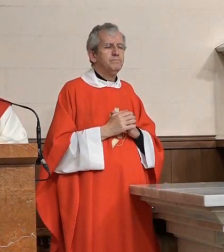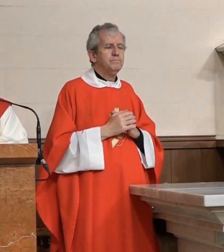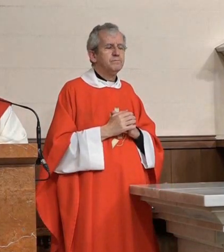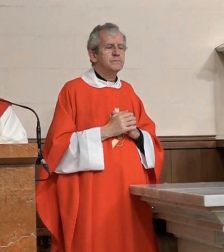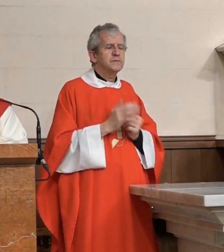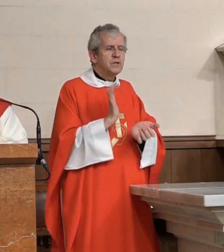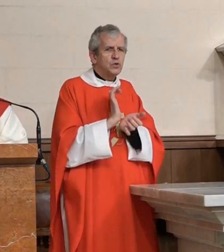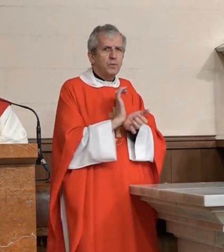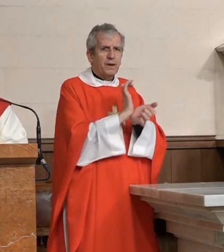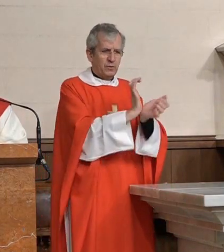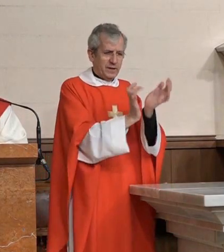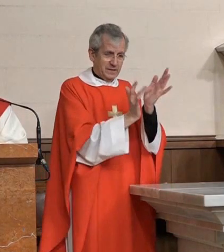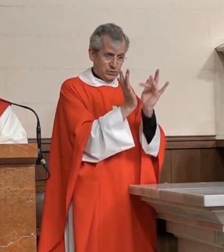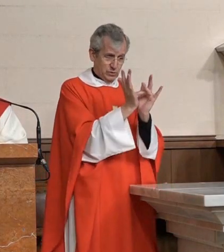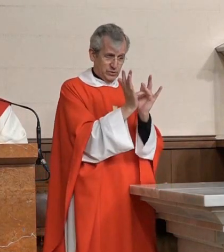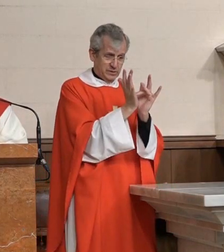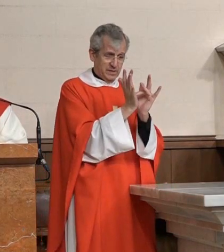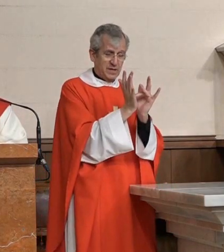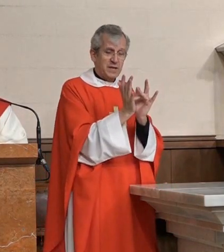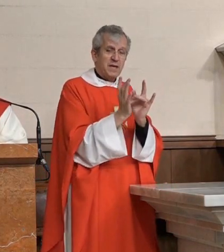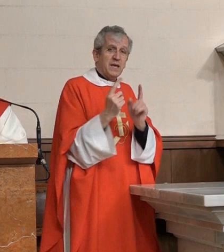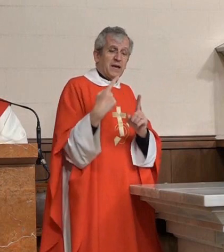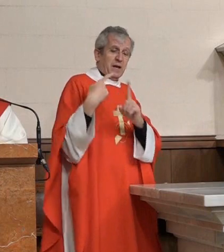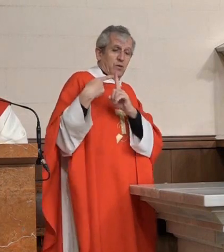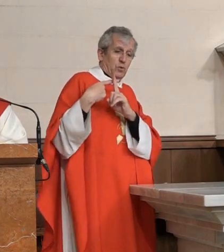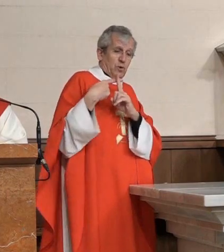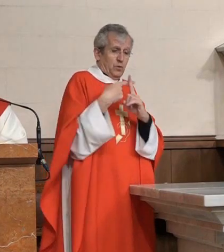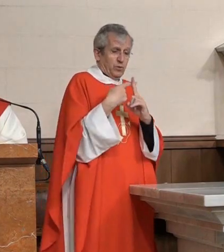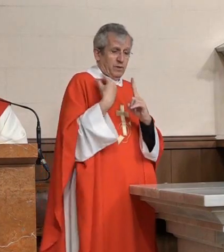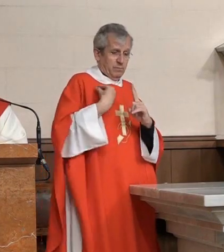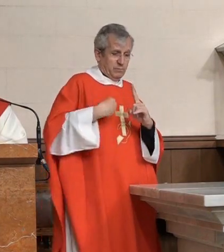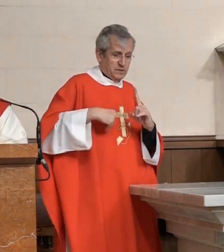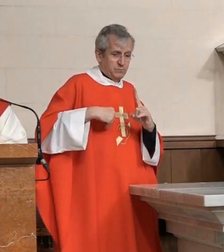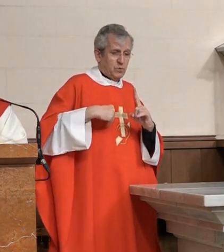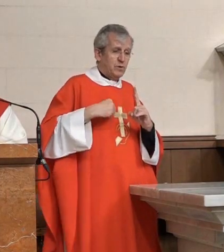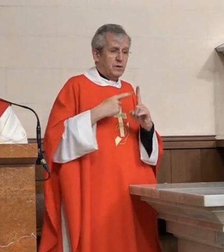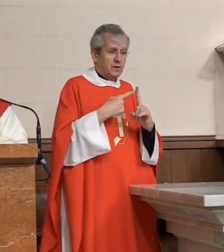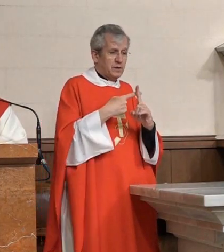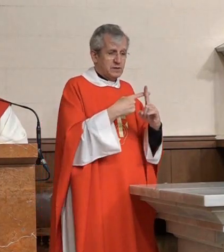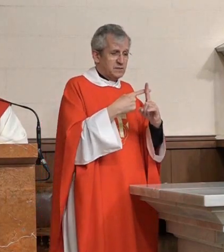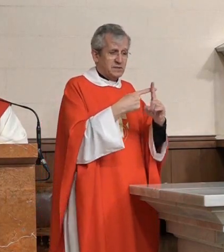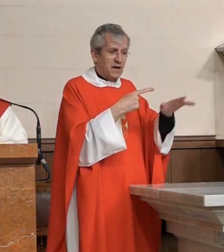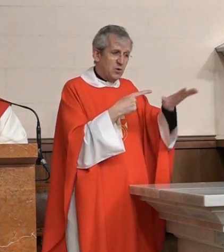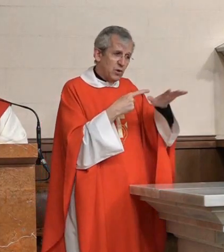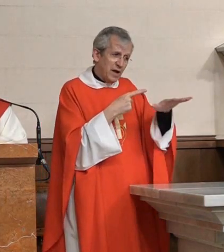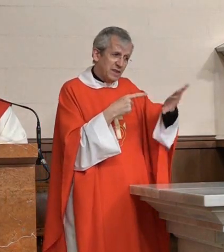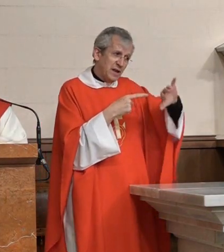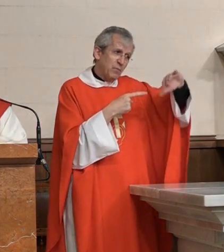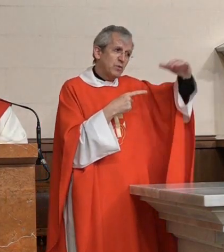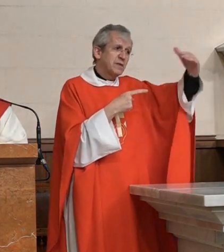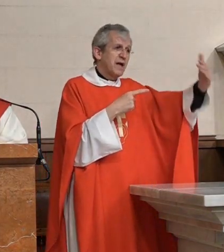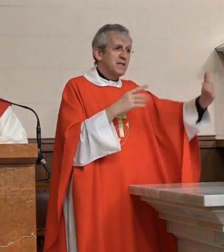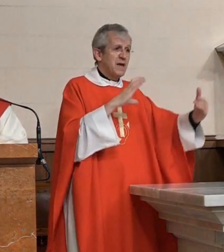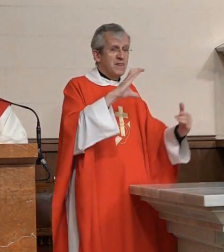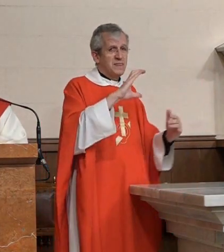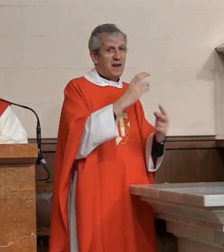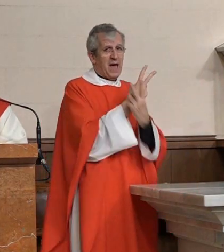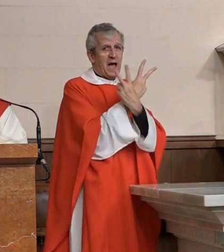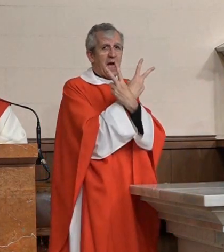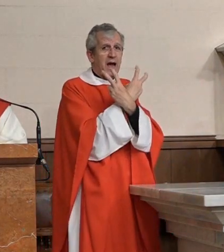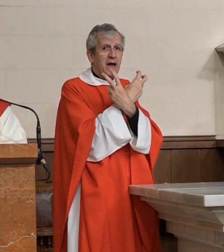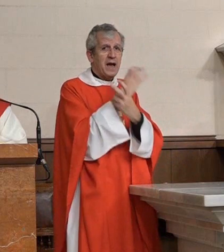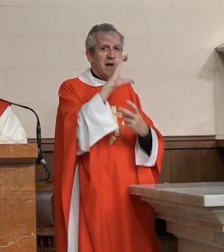Tomaron a Jesús y cargando él mismo con la cruz, salió al sitio llamado de la calavera, que en hebreo se